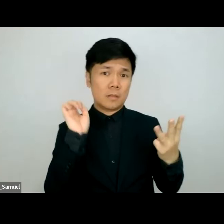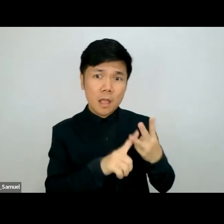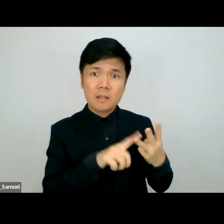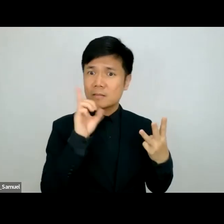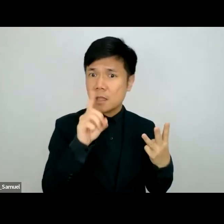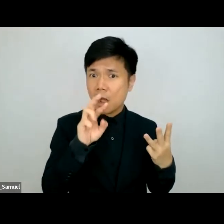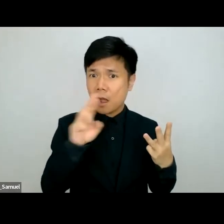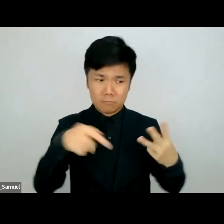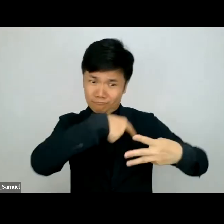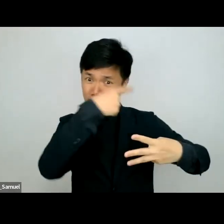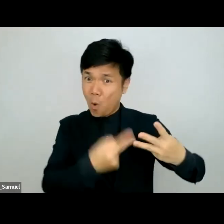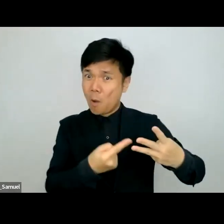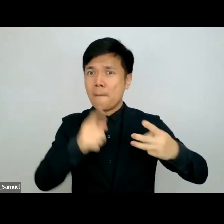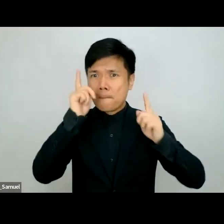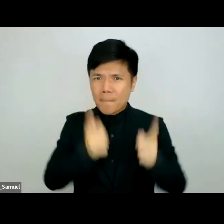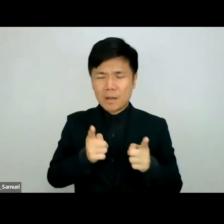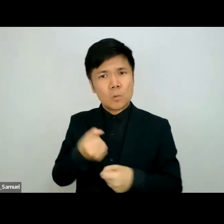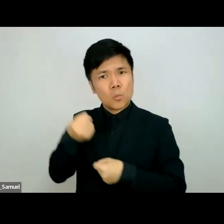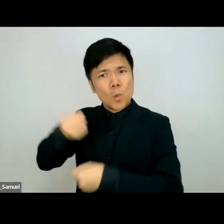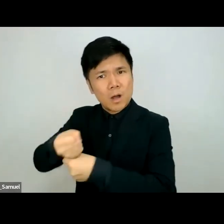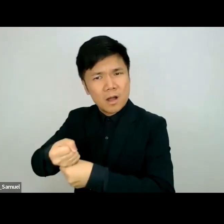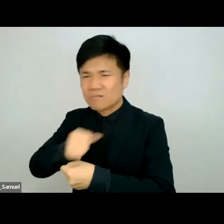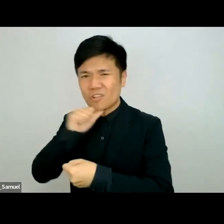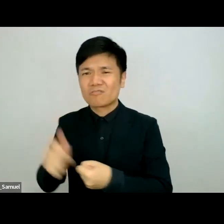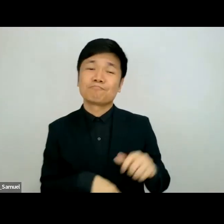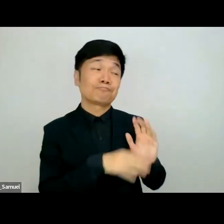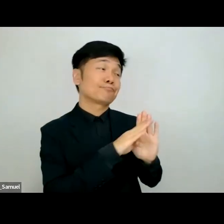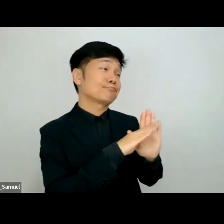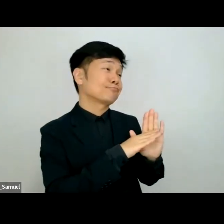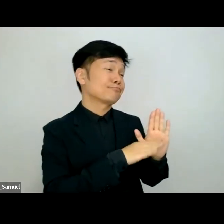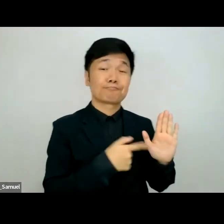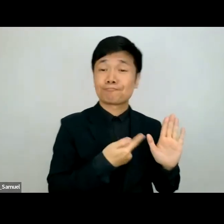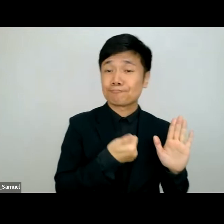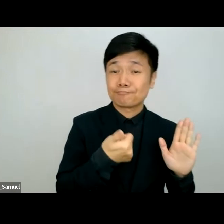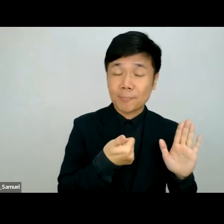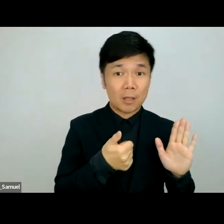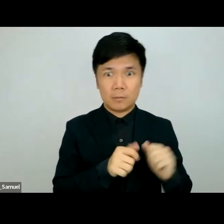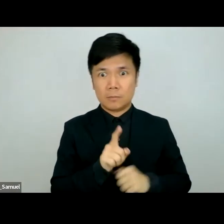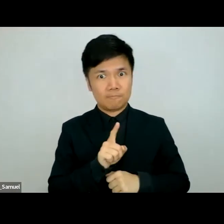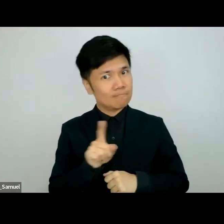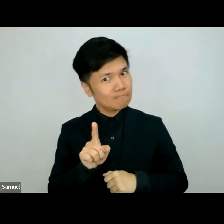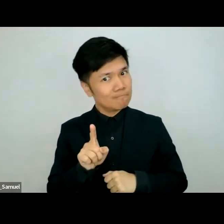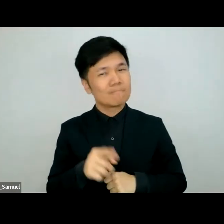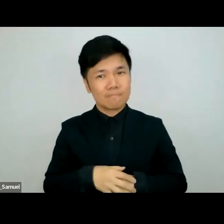et l'accord de Sendai et d'autres accords internationaux. Nous avons deux